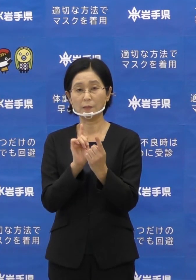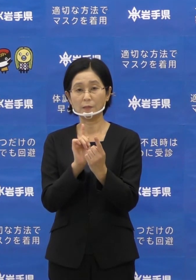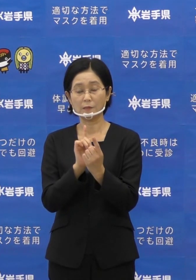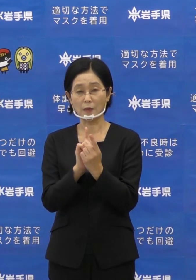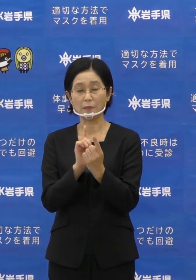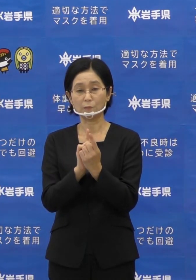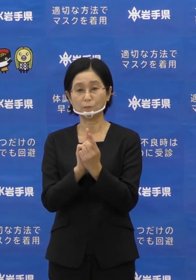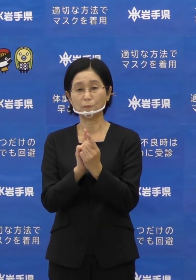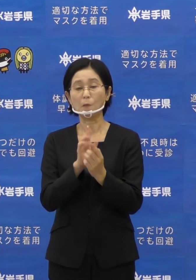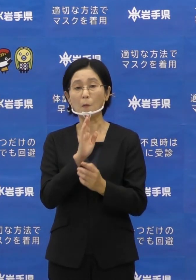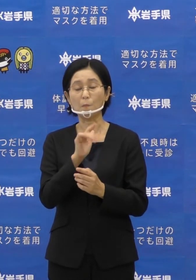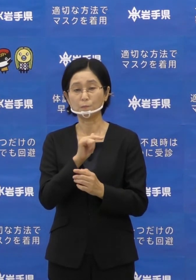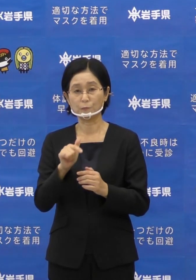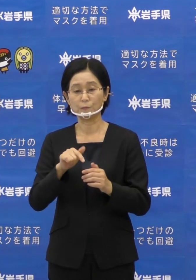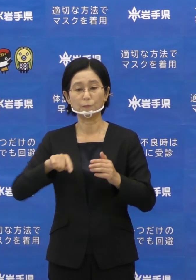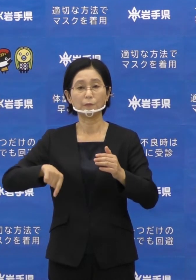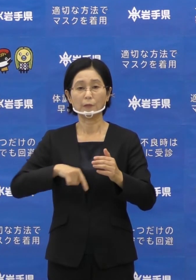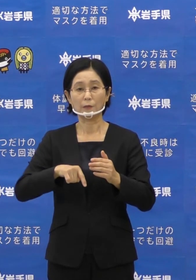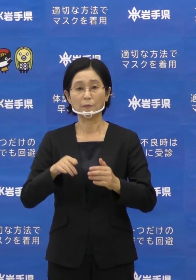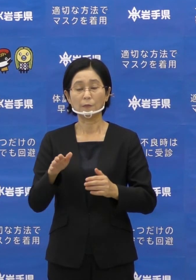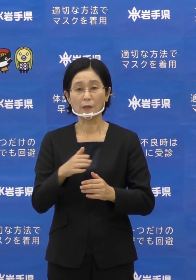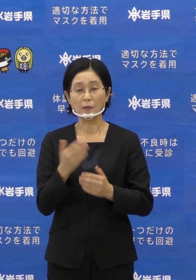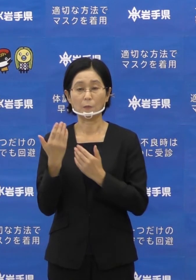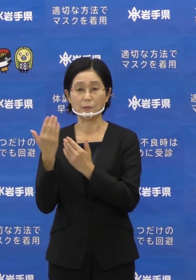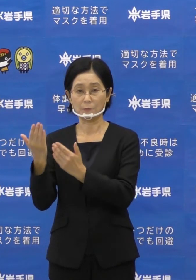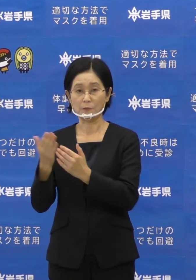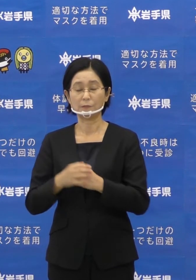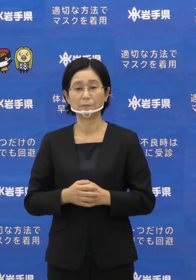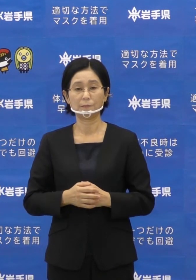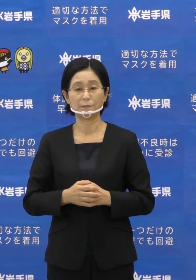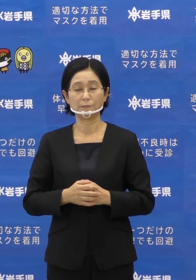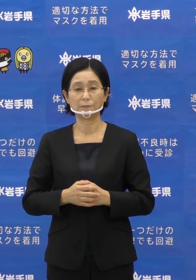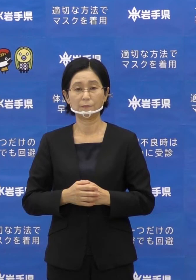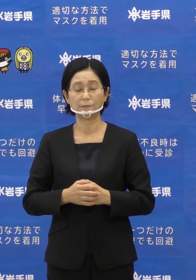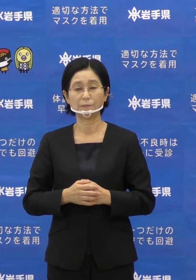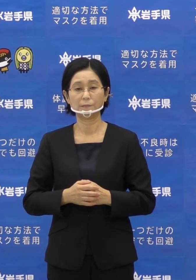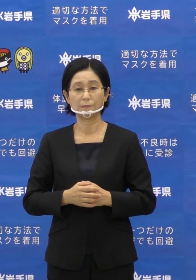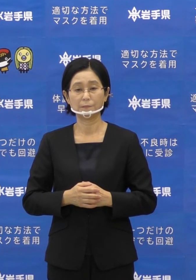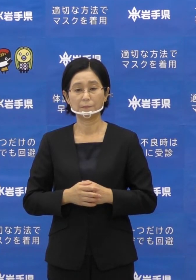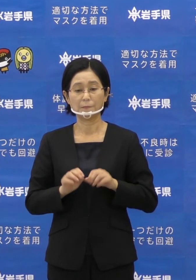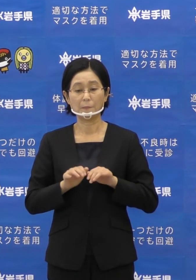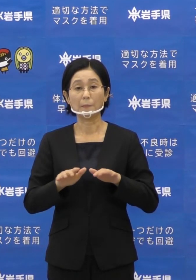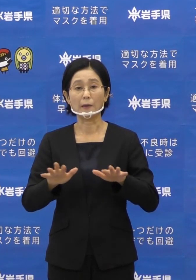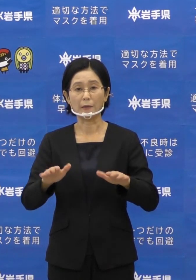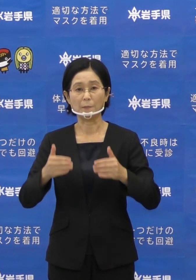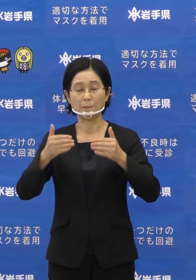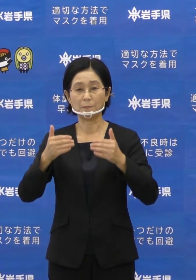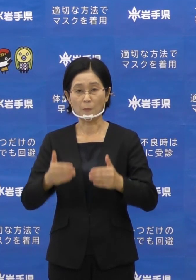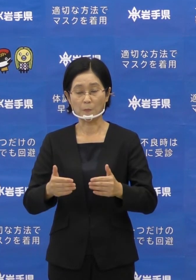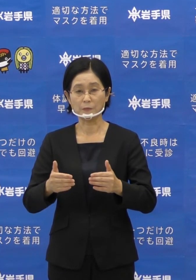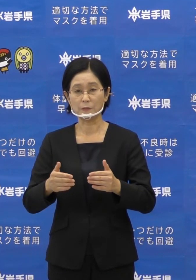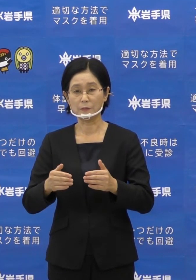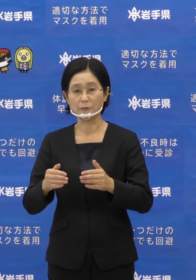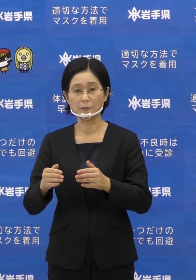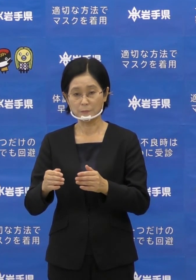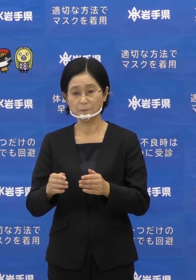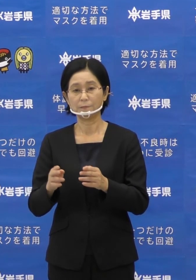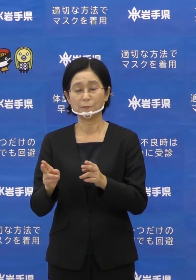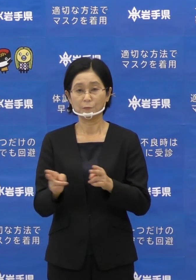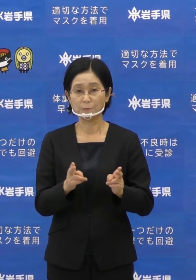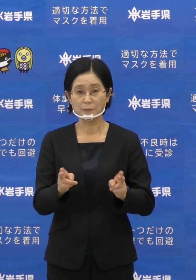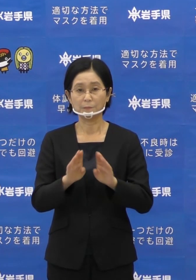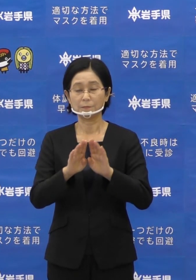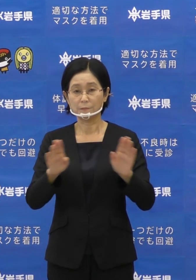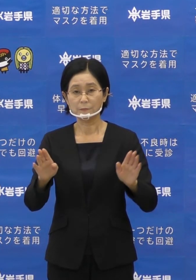お伺いいたします。改めて、まん延防止等重点措置の準備に着手ということになりました。改め